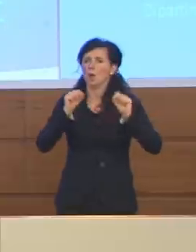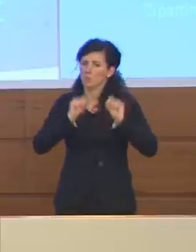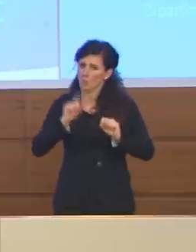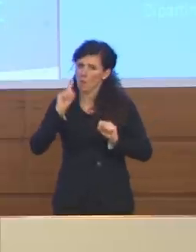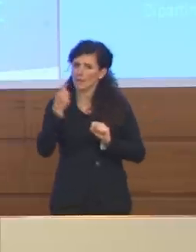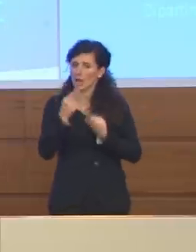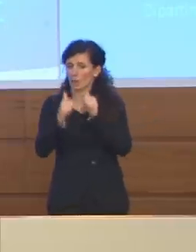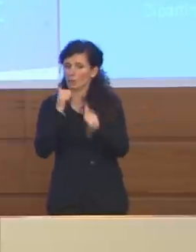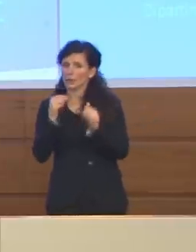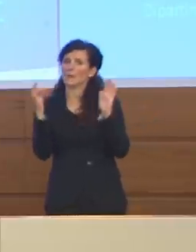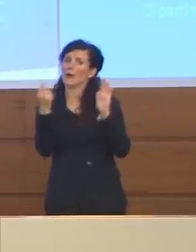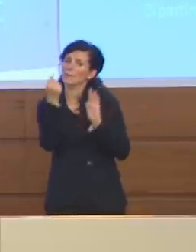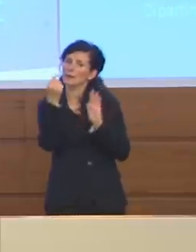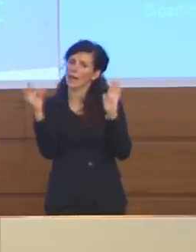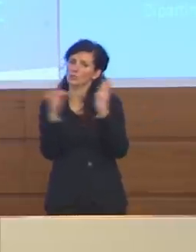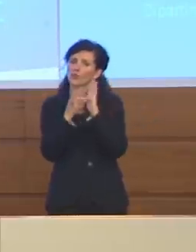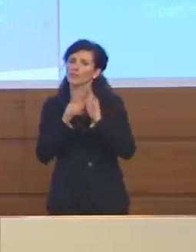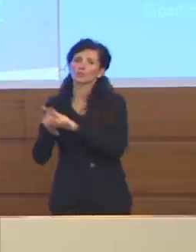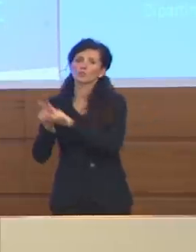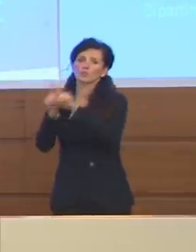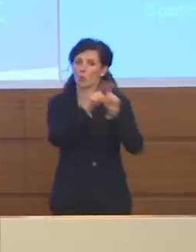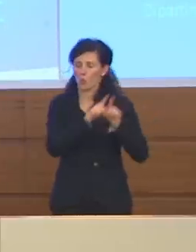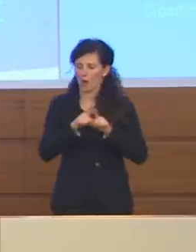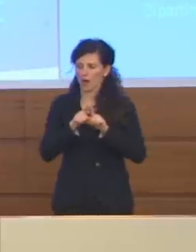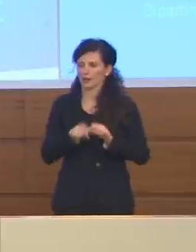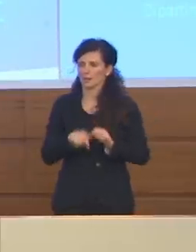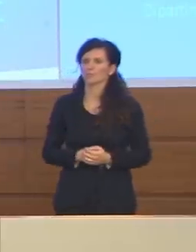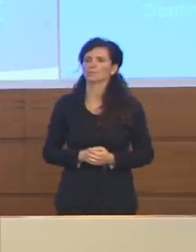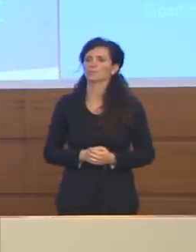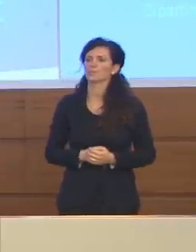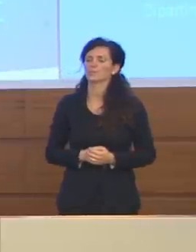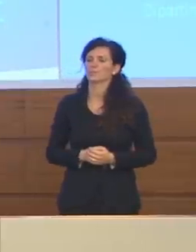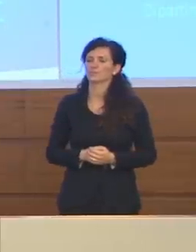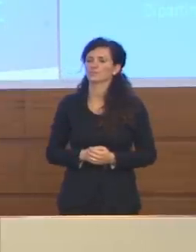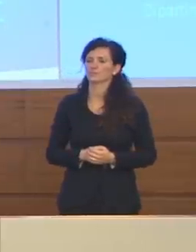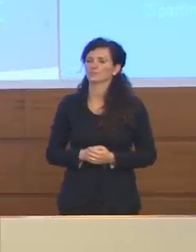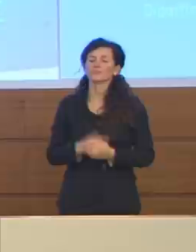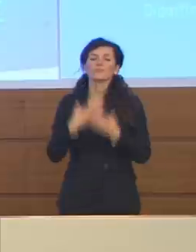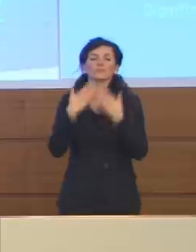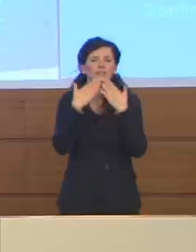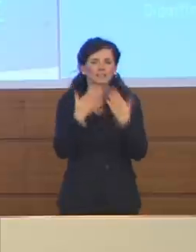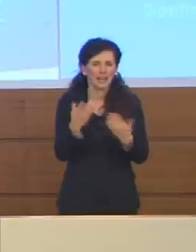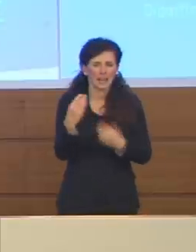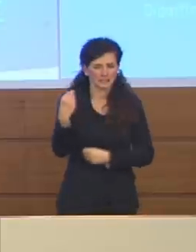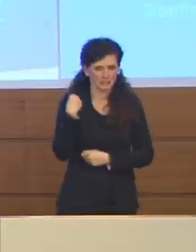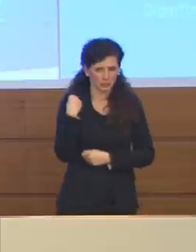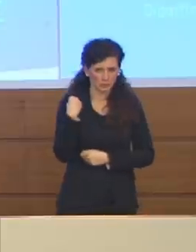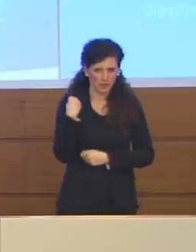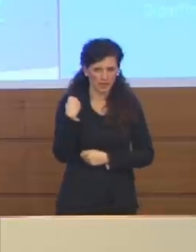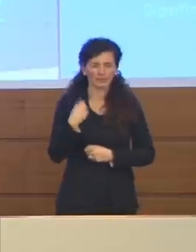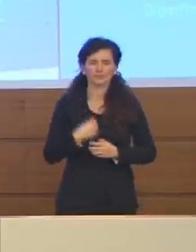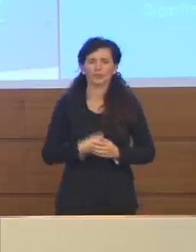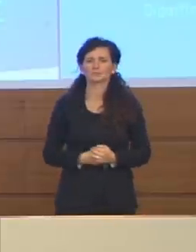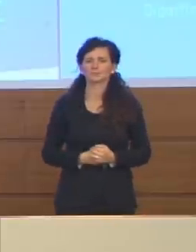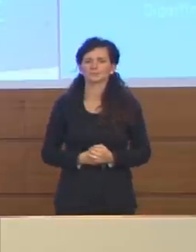territorio nazionale grazie a lei come un soggetto per le domande